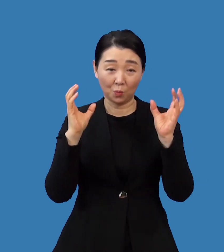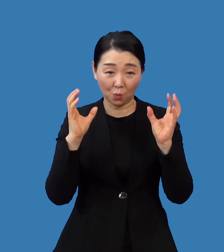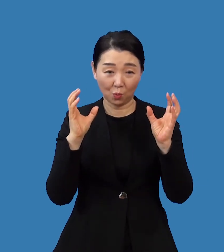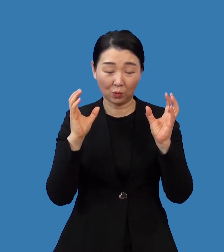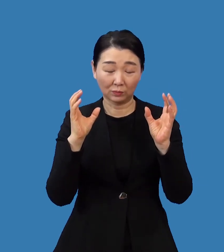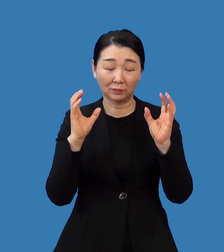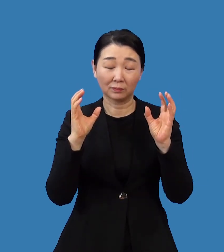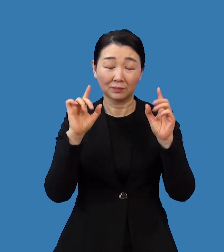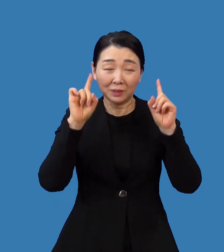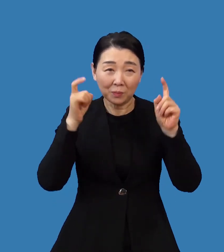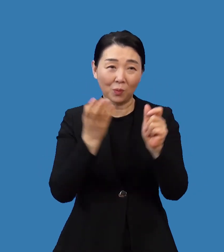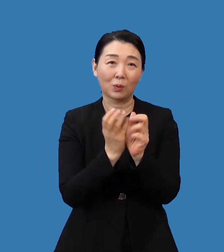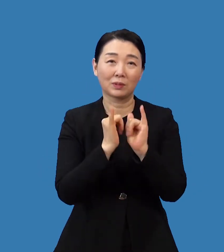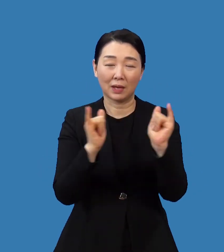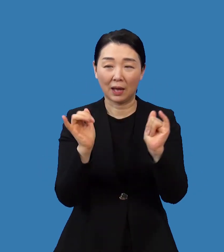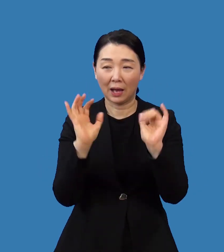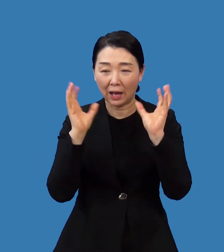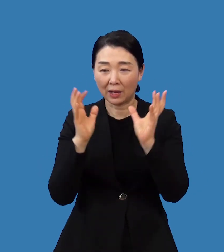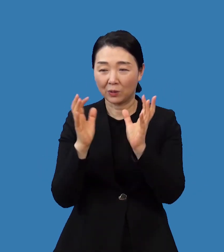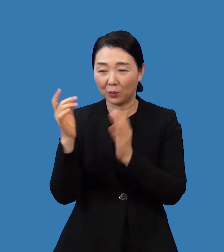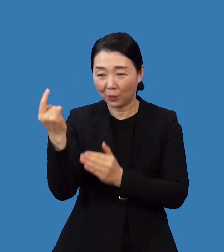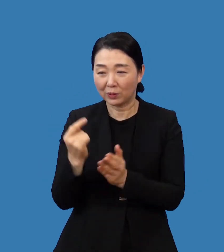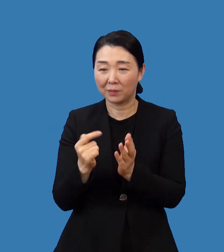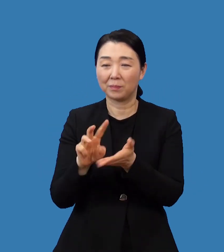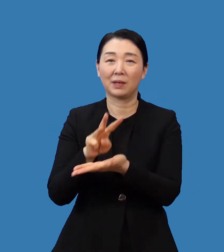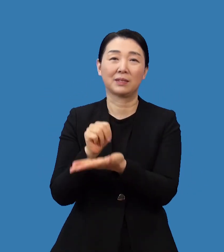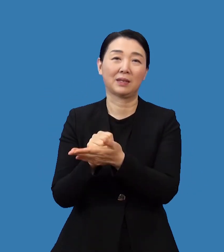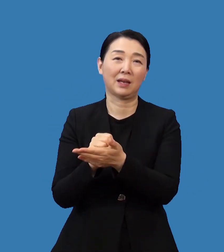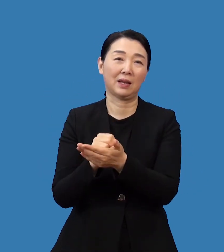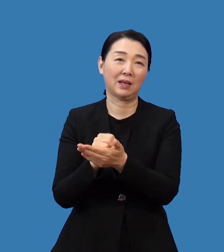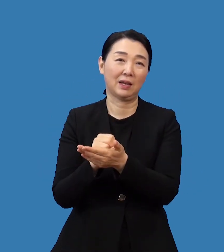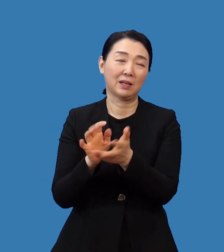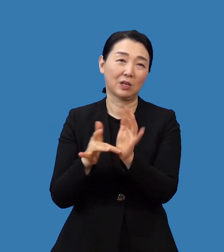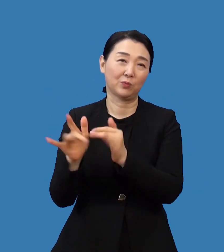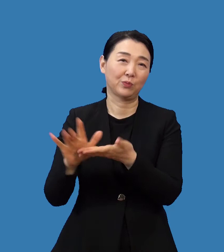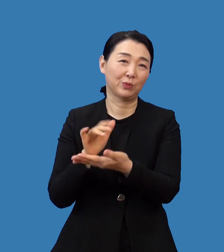오신 메시아 구주를